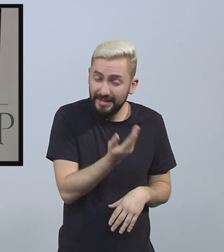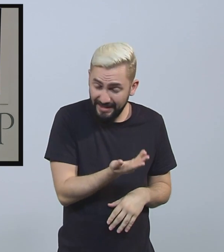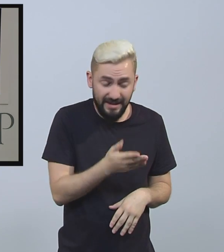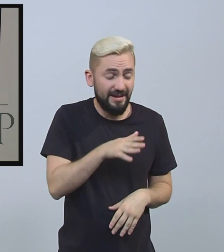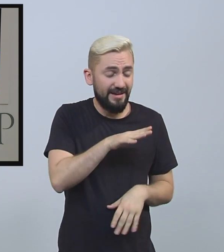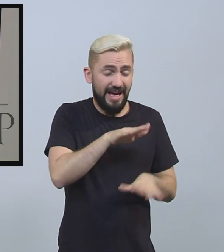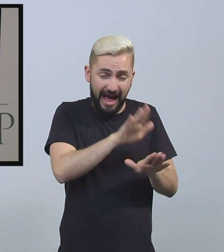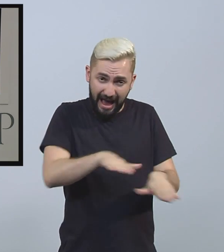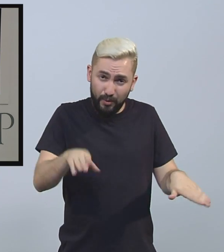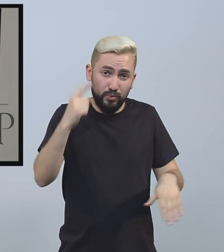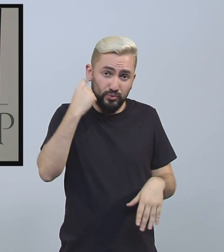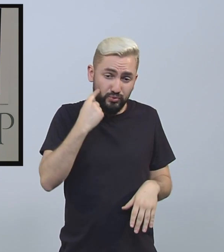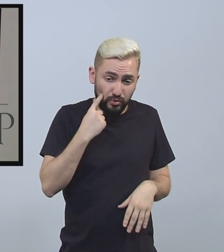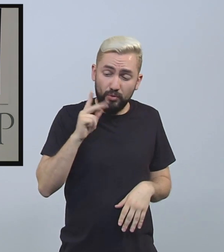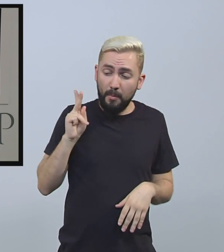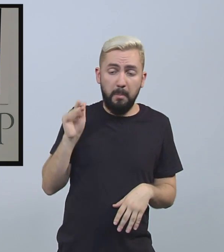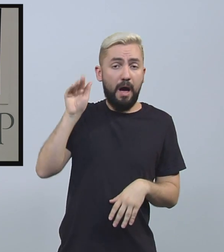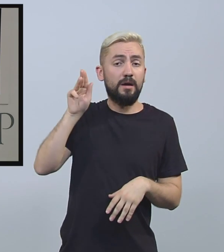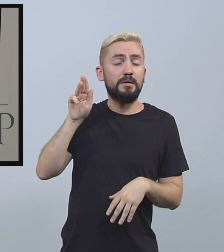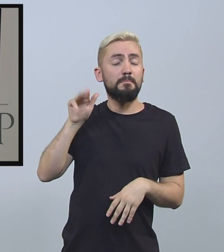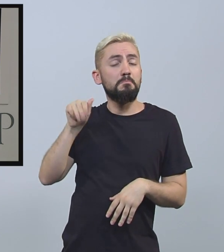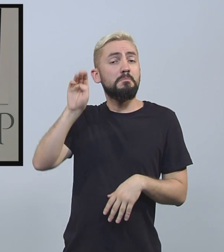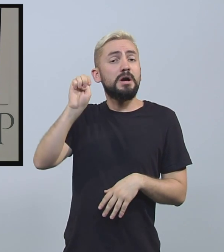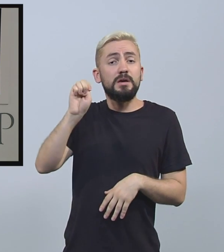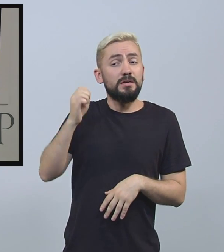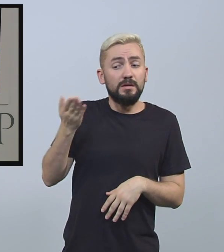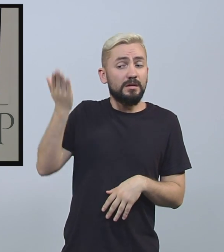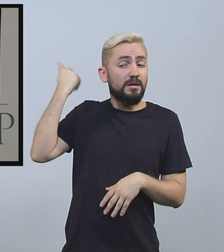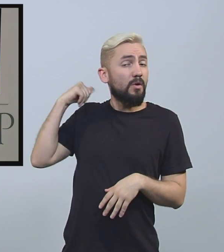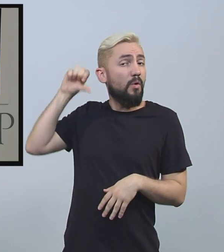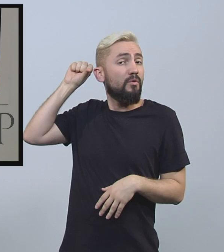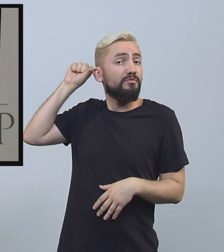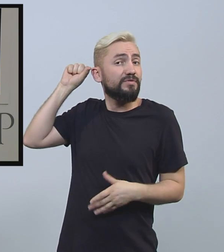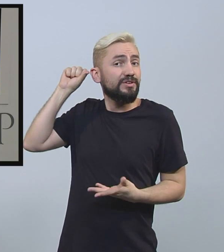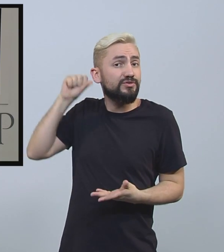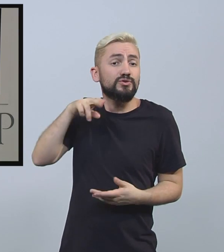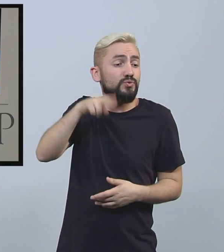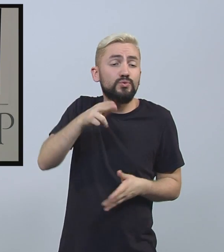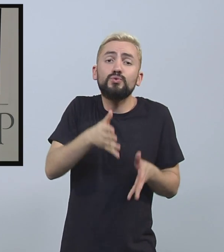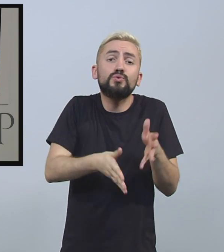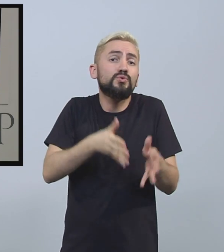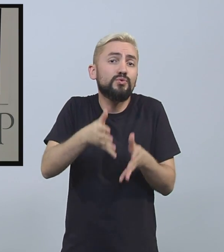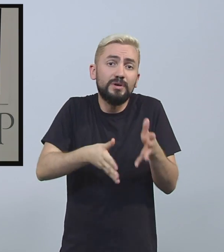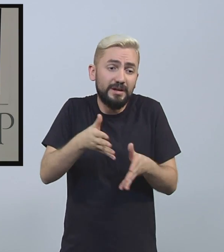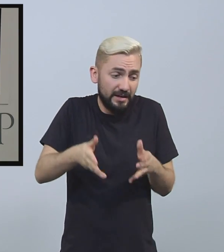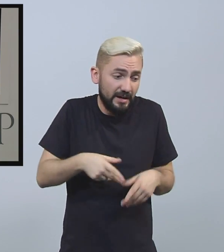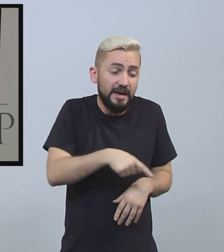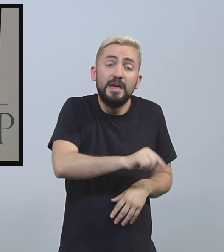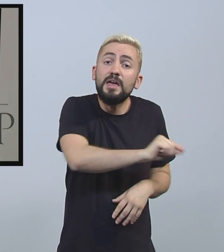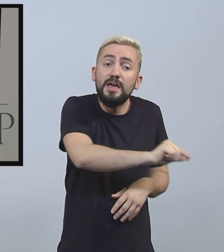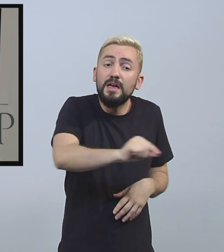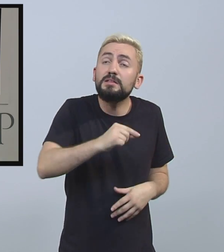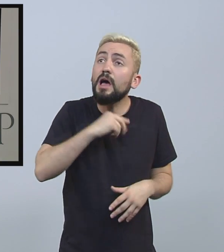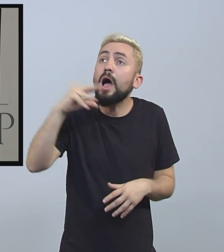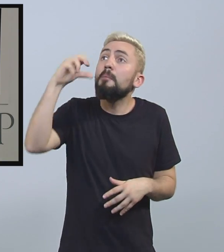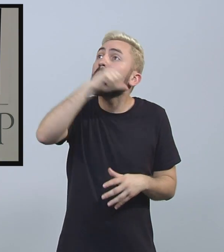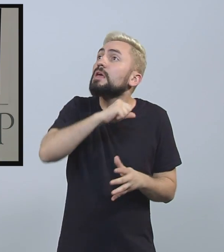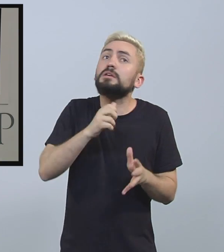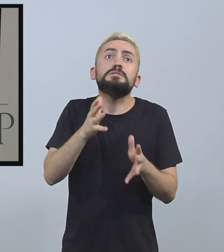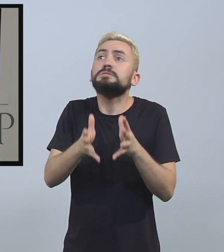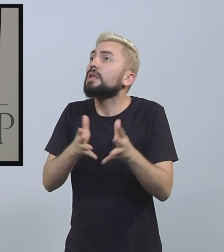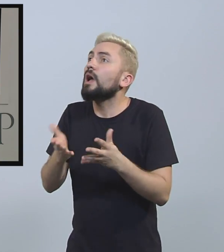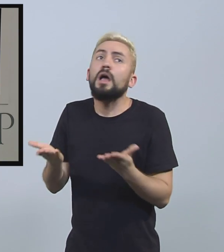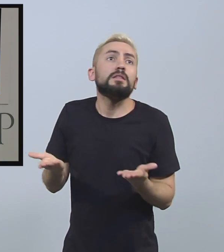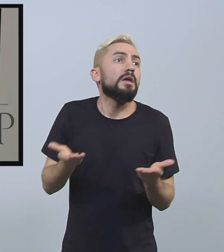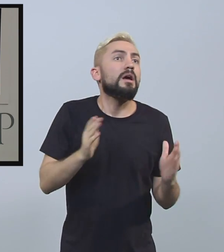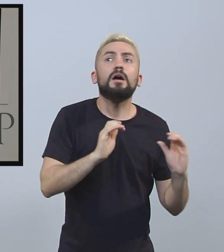das pessoas surdas nascem em famílias ouvintes e acabam sendo impedidas de